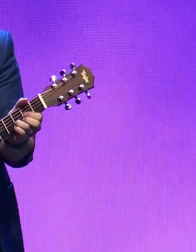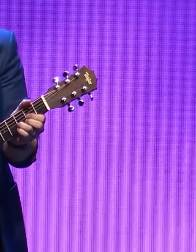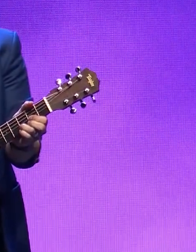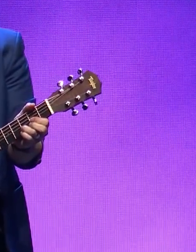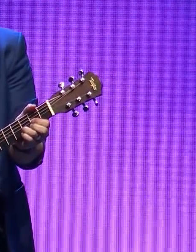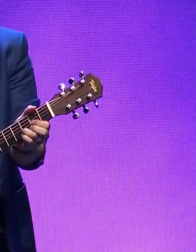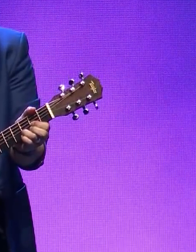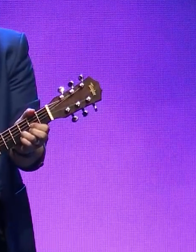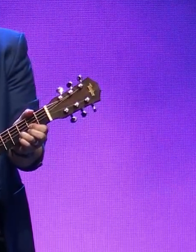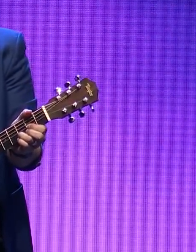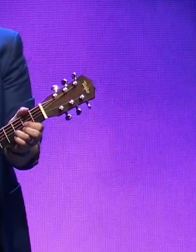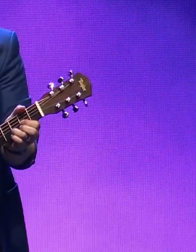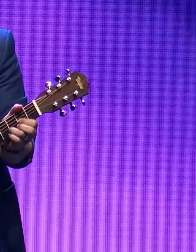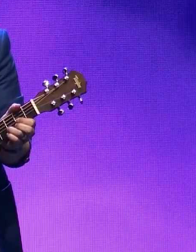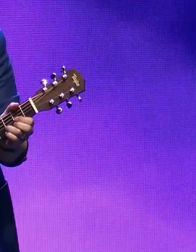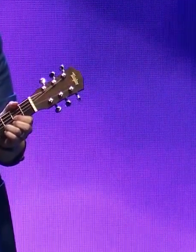Haleluya.